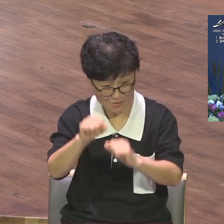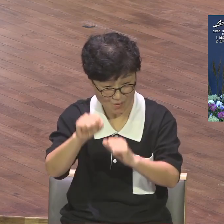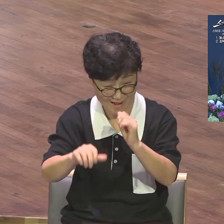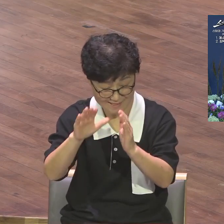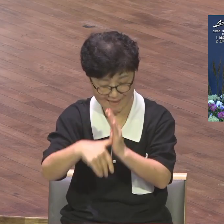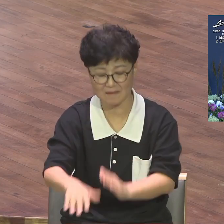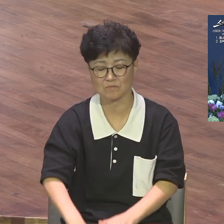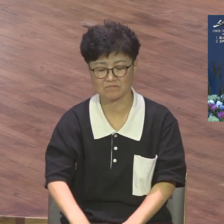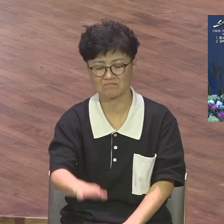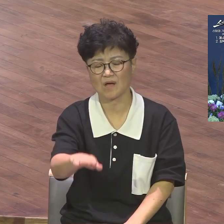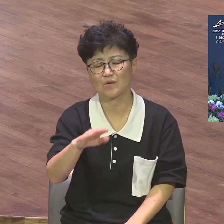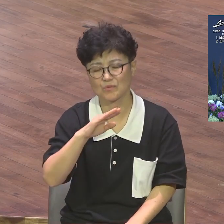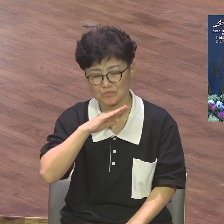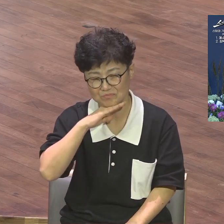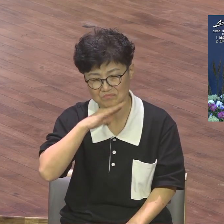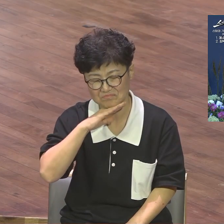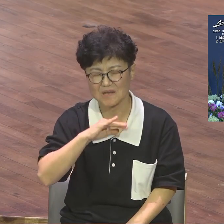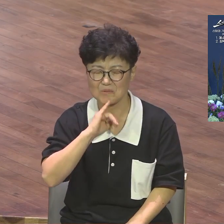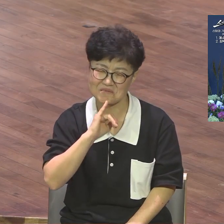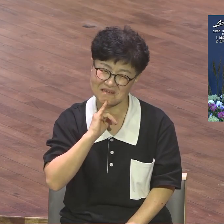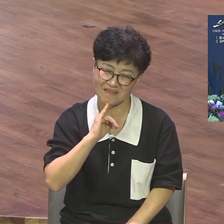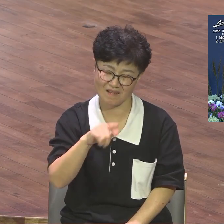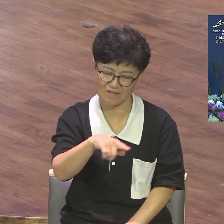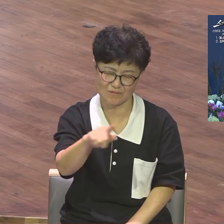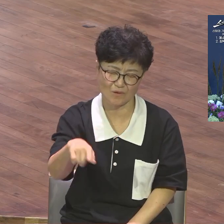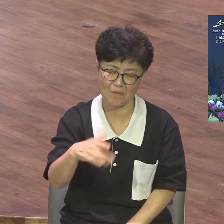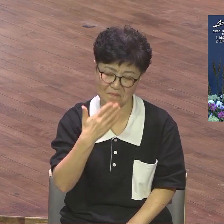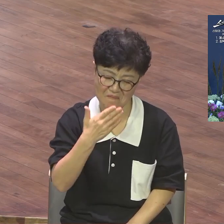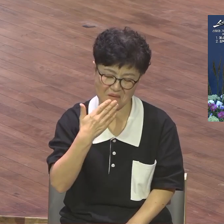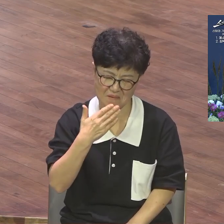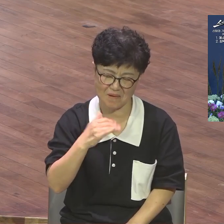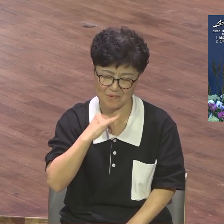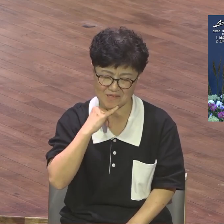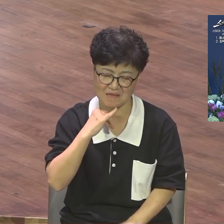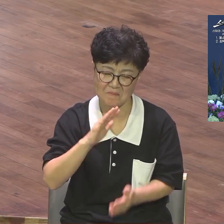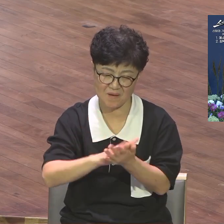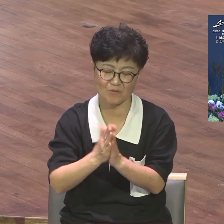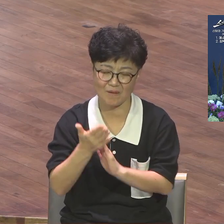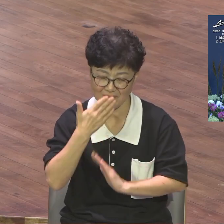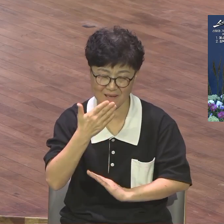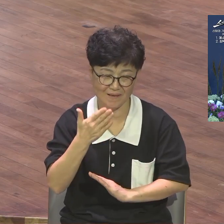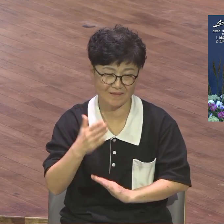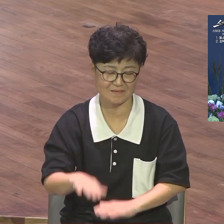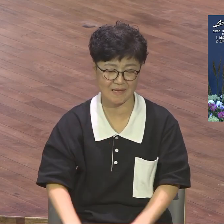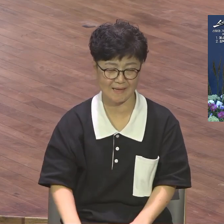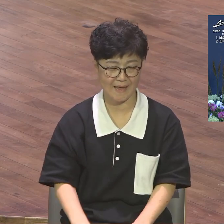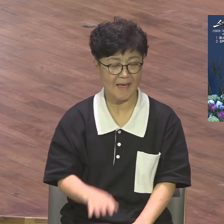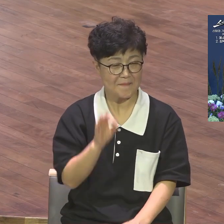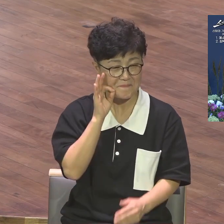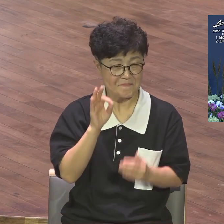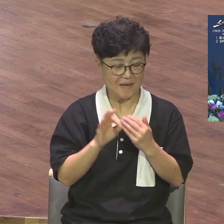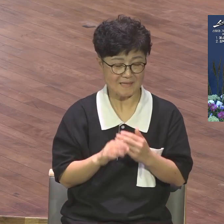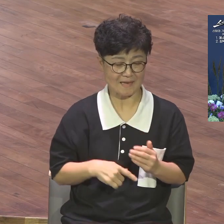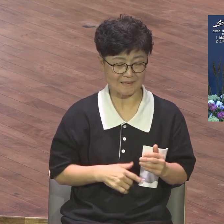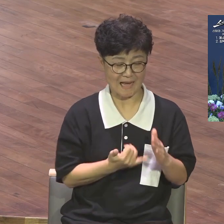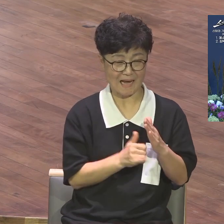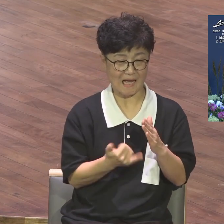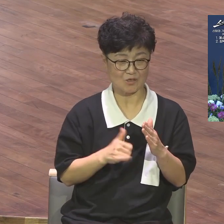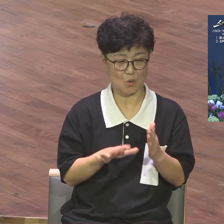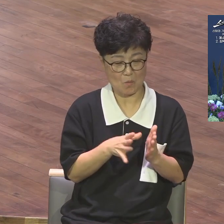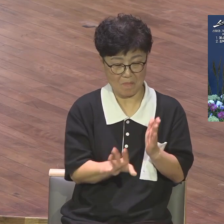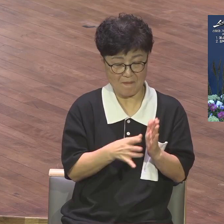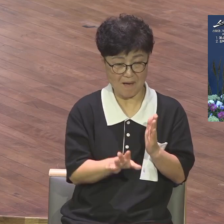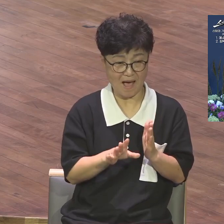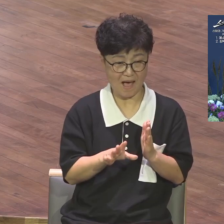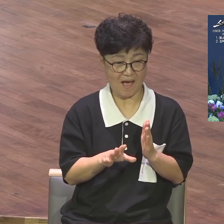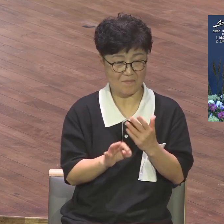어떠세요? 너는 왜 또 그 모양이니? 저번에도 그러더니! 우리 그런다니까요. 가족들 앞에서는 내 있는 모습이 그대로 드러날 수밖에 없습니다.